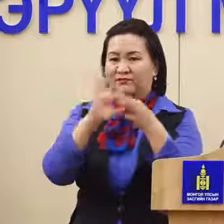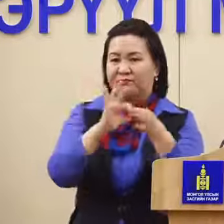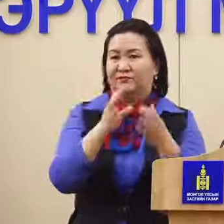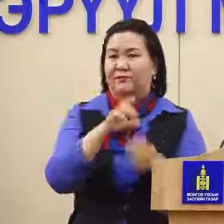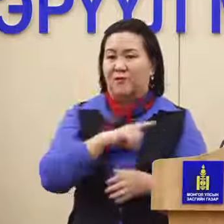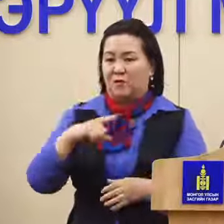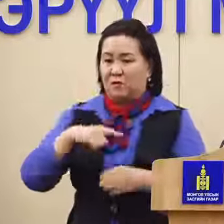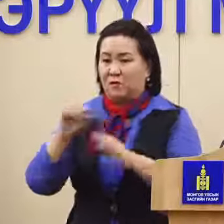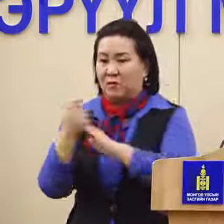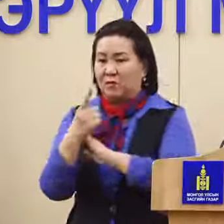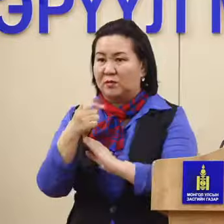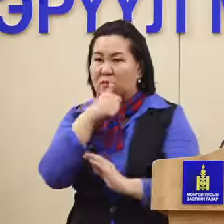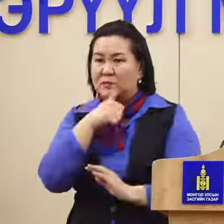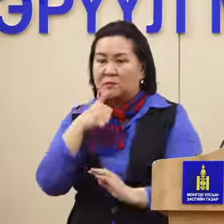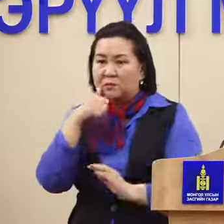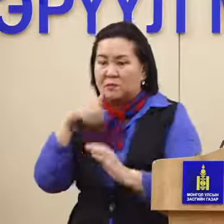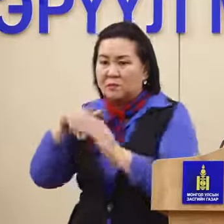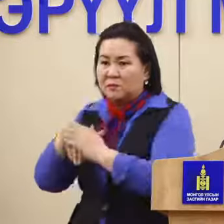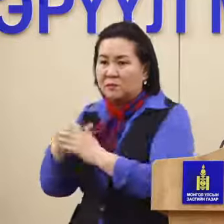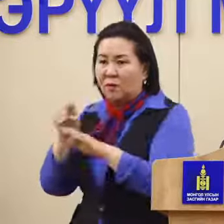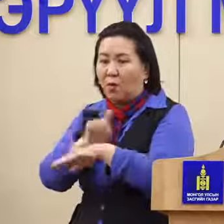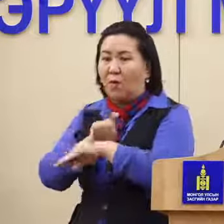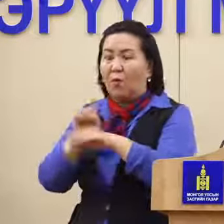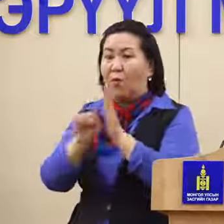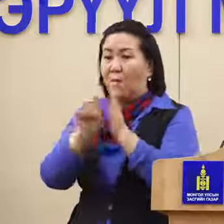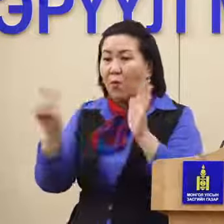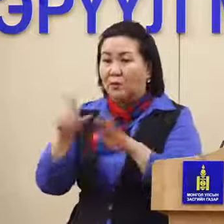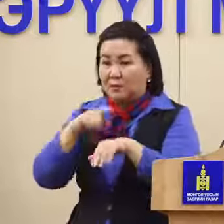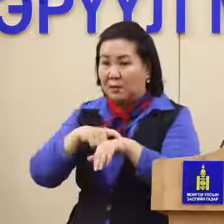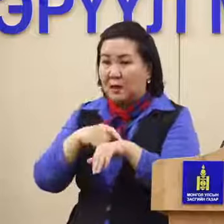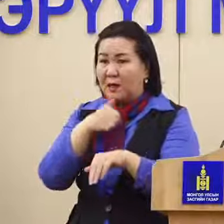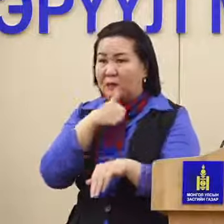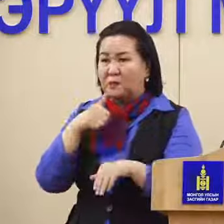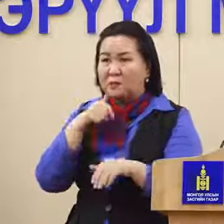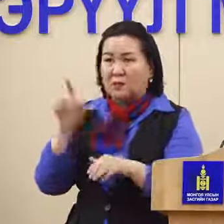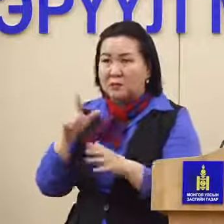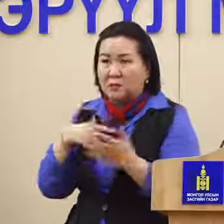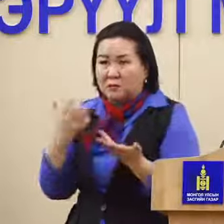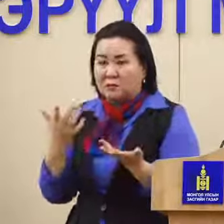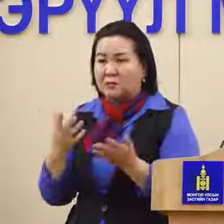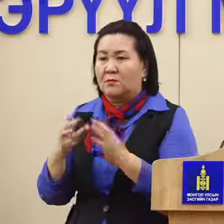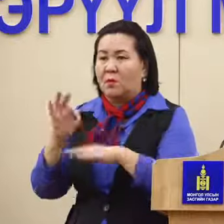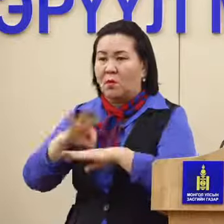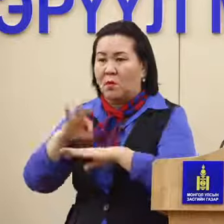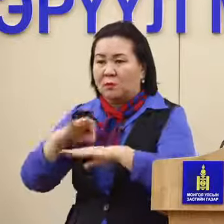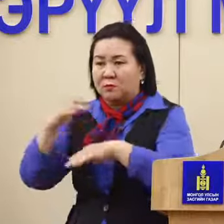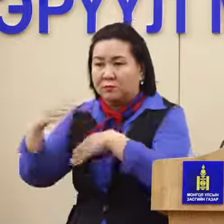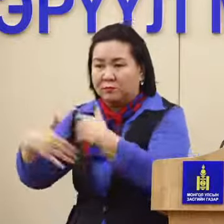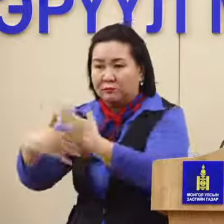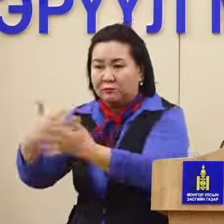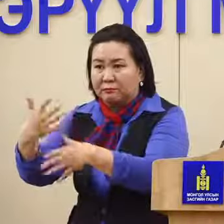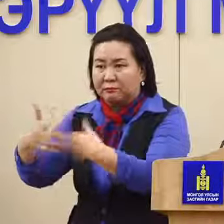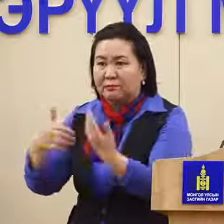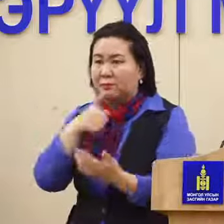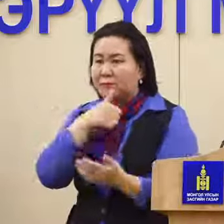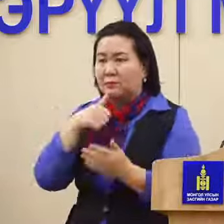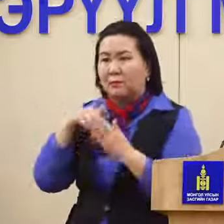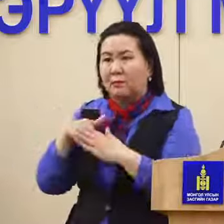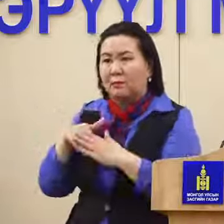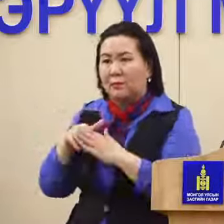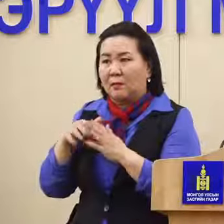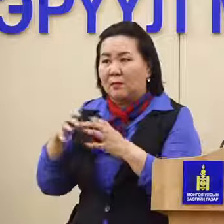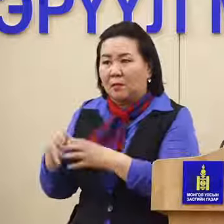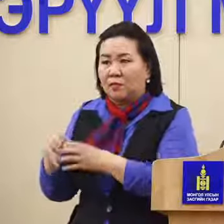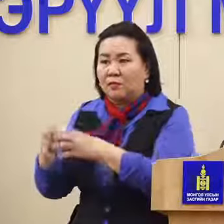онцлогтой өвөрмөц нууц үеийн хугацаатай байдаг. Энэ нууц үеийн хугацаанаас шалтгаалan халдвар төвчин болгон одоо тус тусдаа хөл